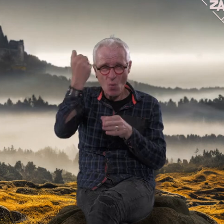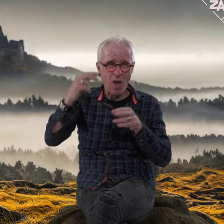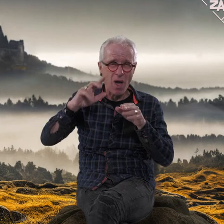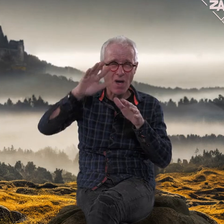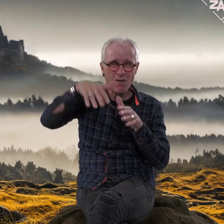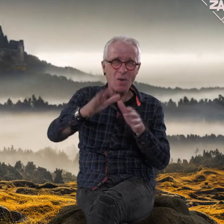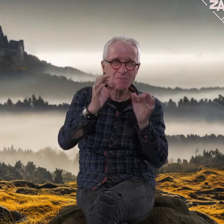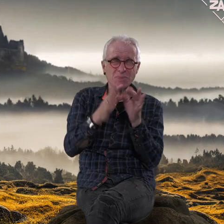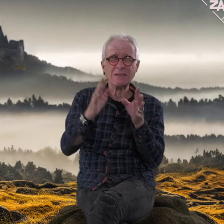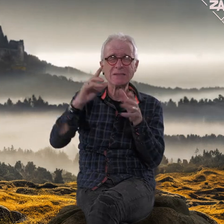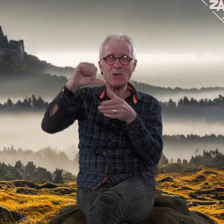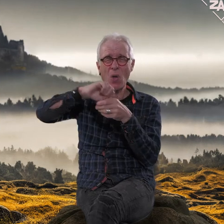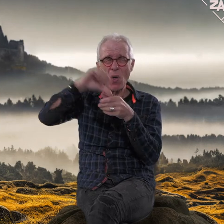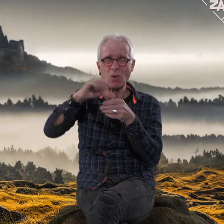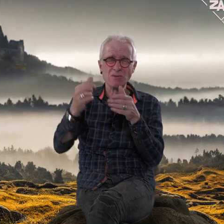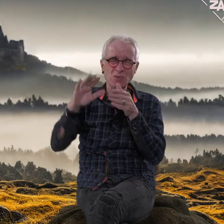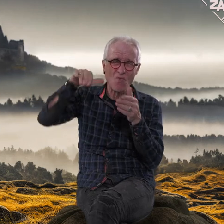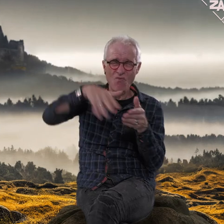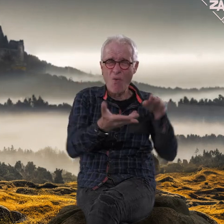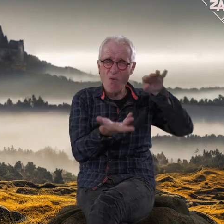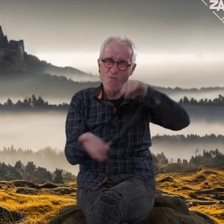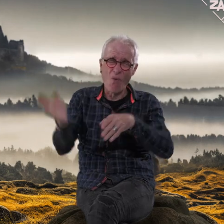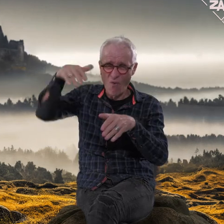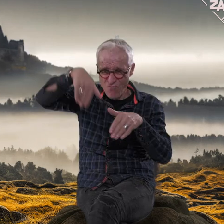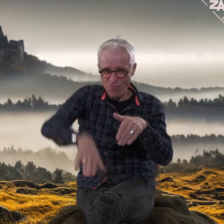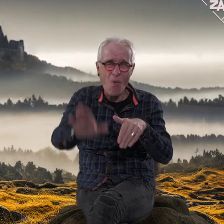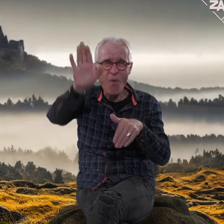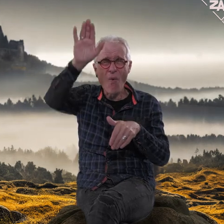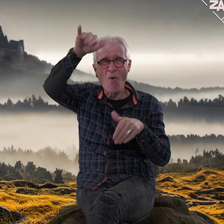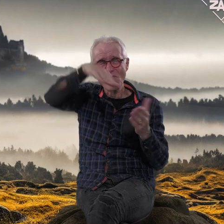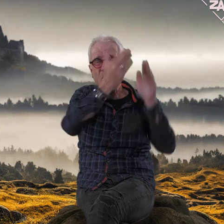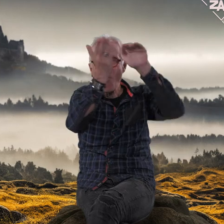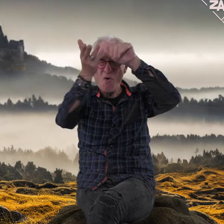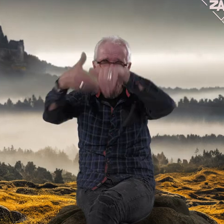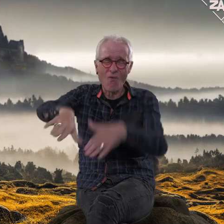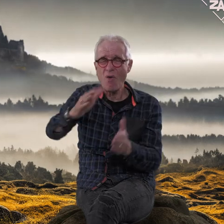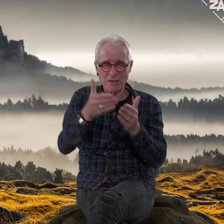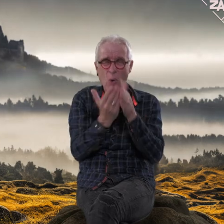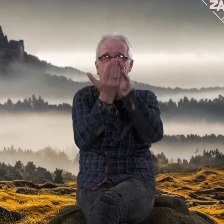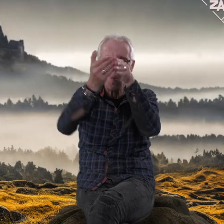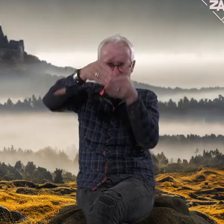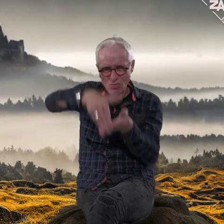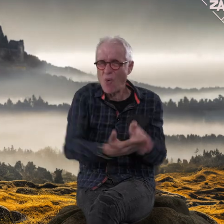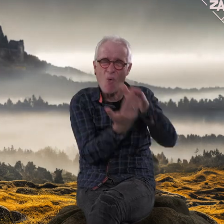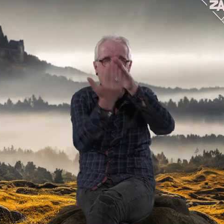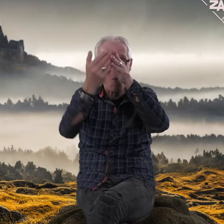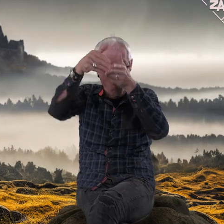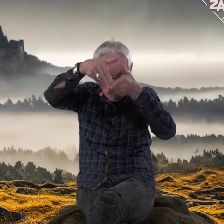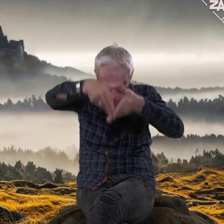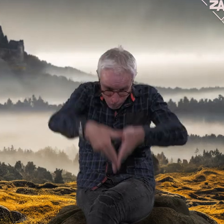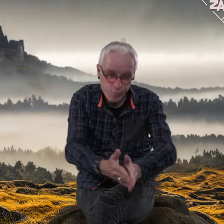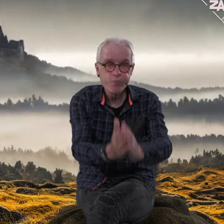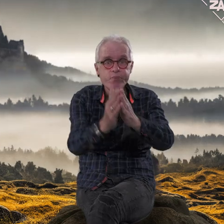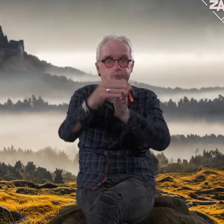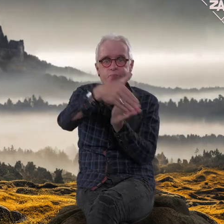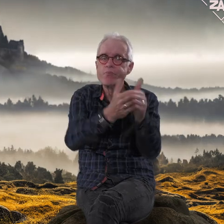courait avec furie des deux côtés du bordage. Elle creusait des abîmes, elle faisait des montagnes et la chaloupe sautait dessus puis redescendait dans des profondeurs